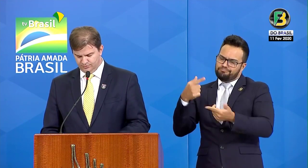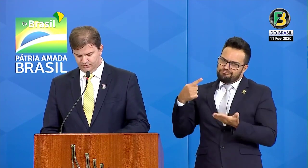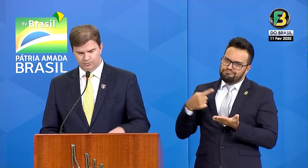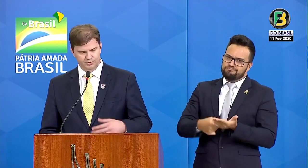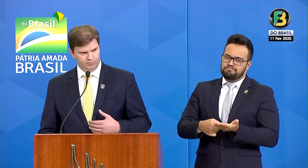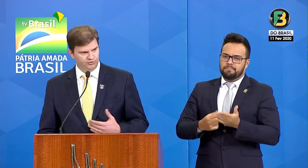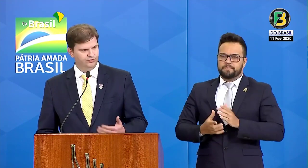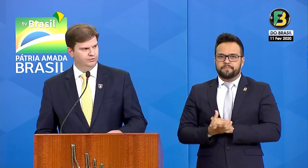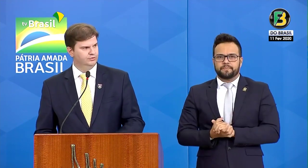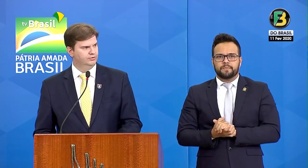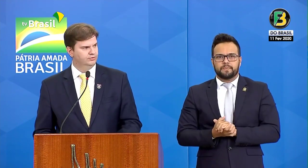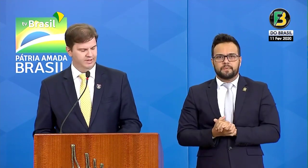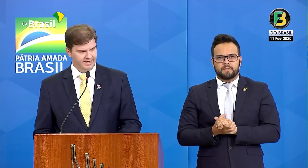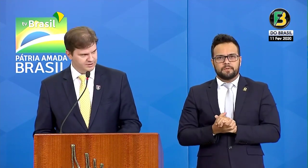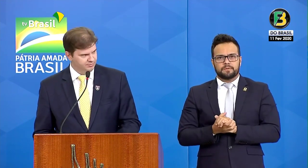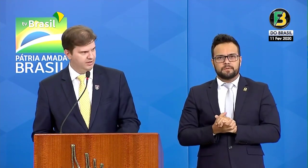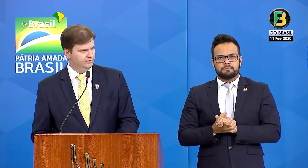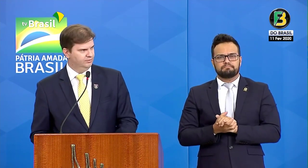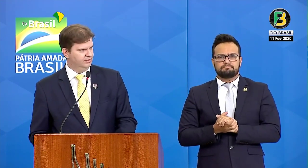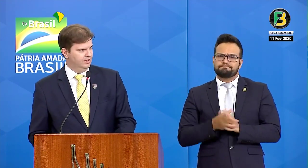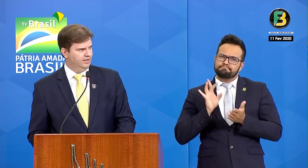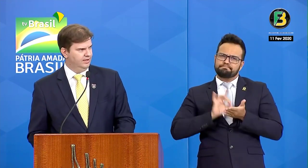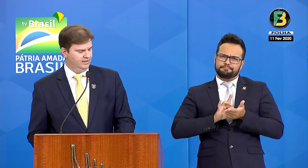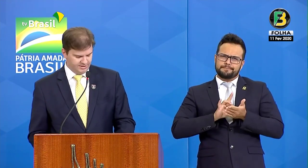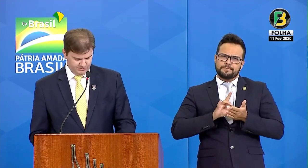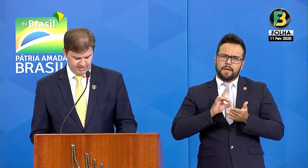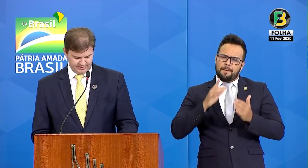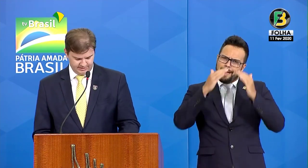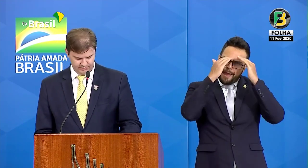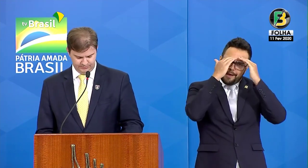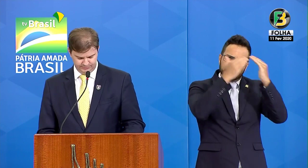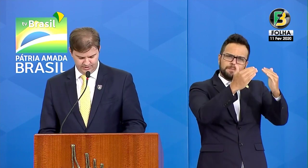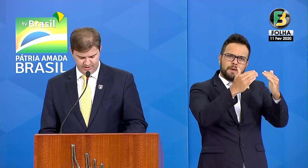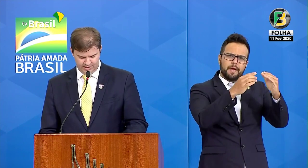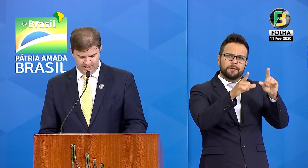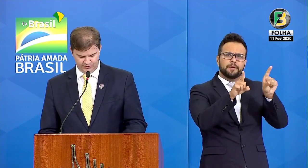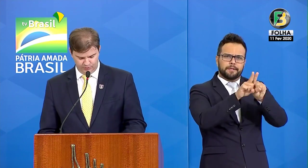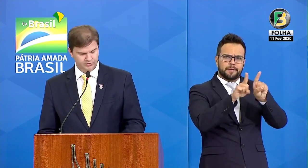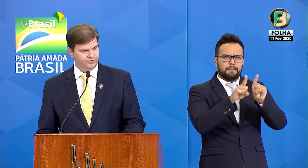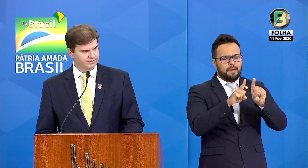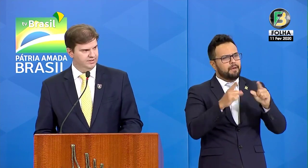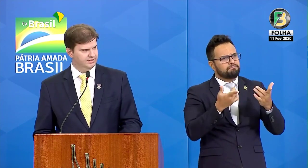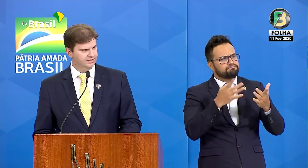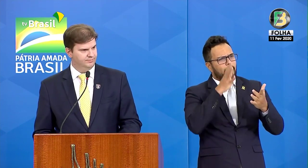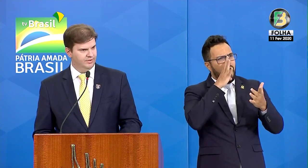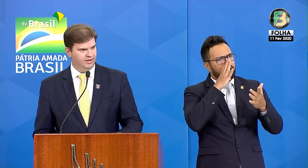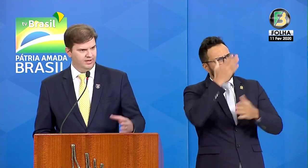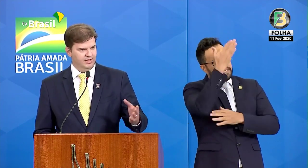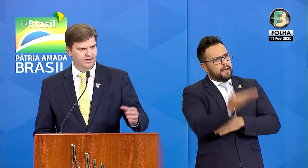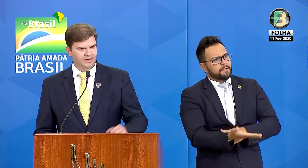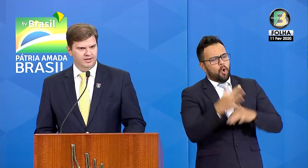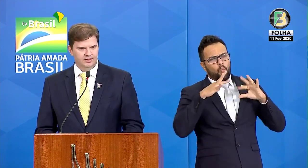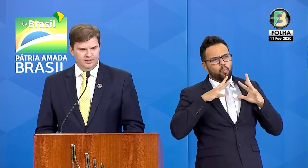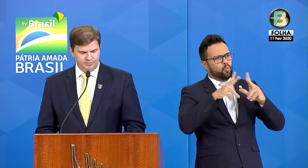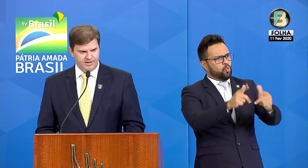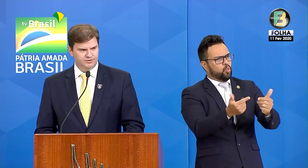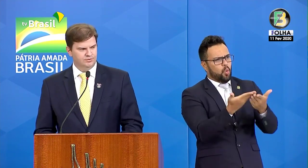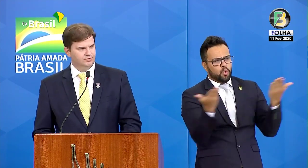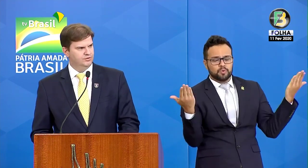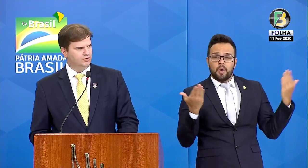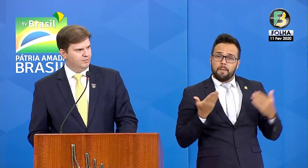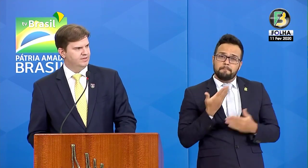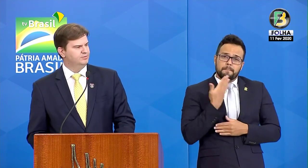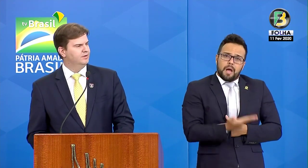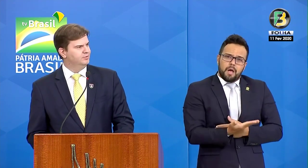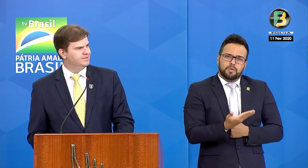Expresso meu profundo respeito e admiração a todos vocês. E